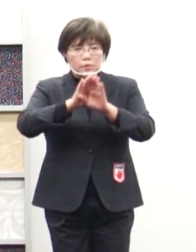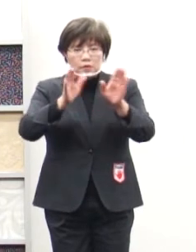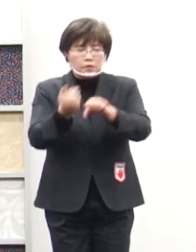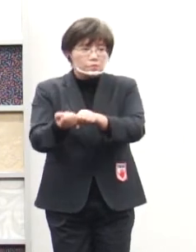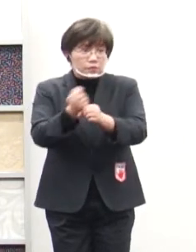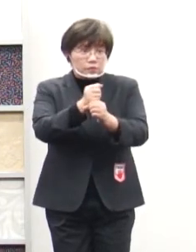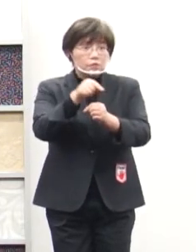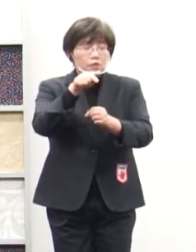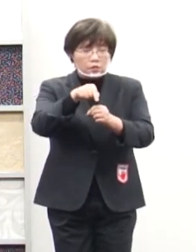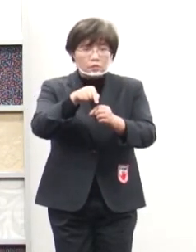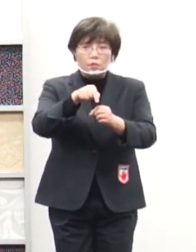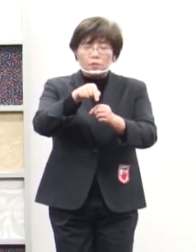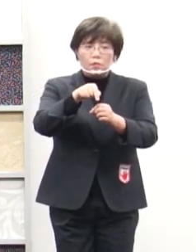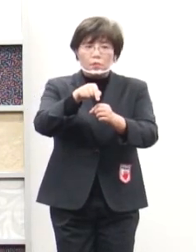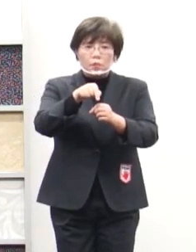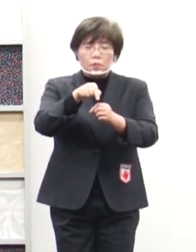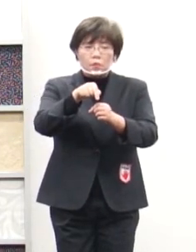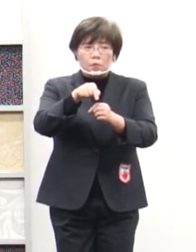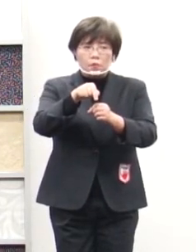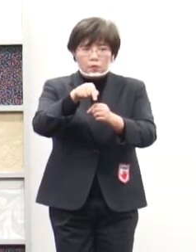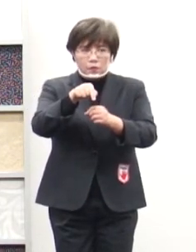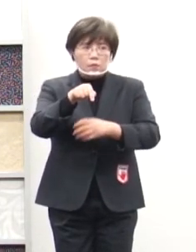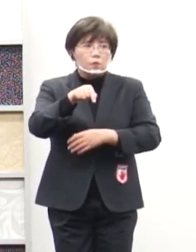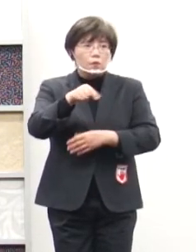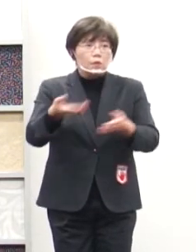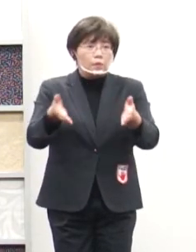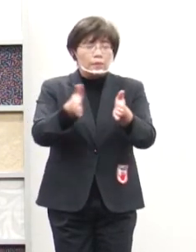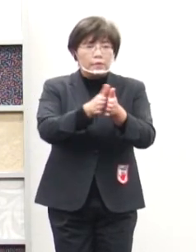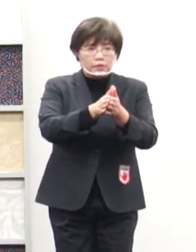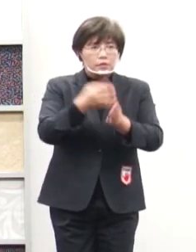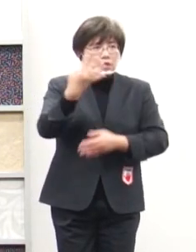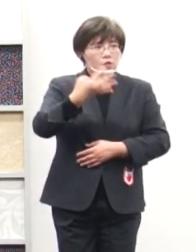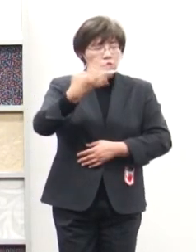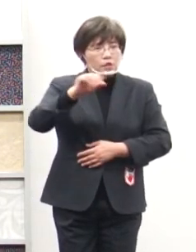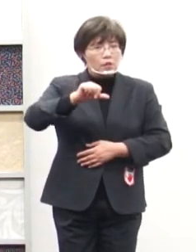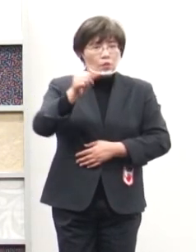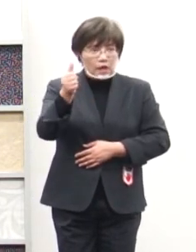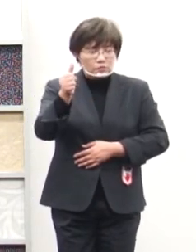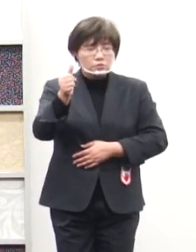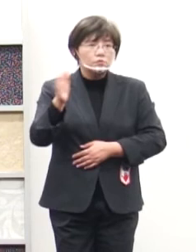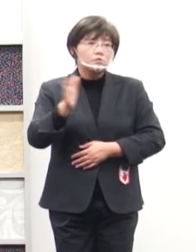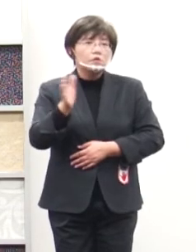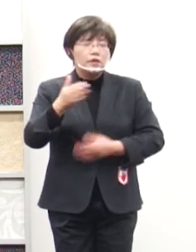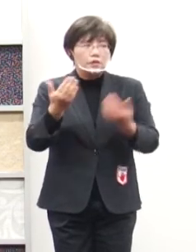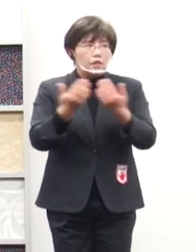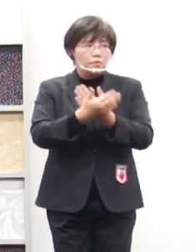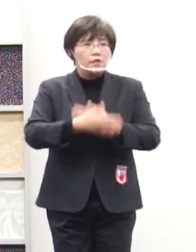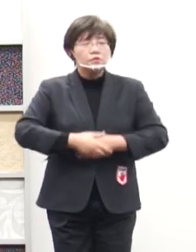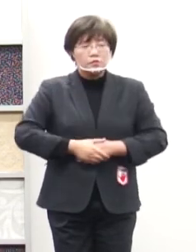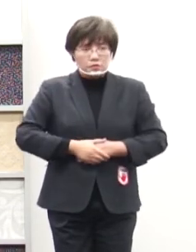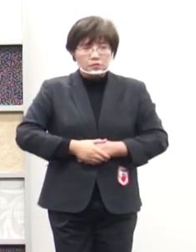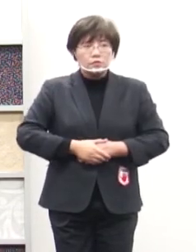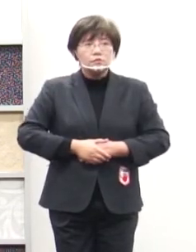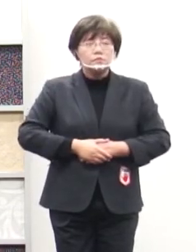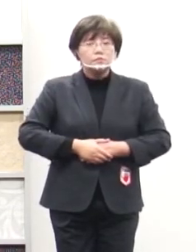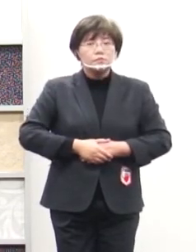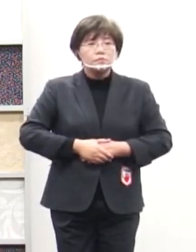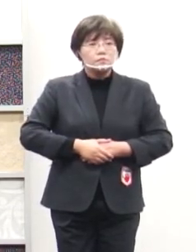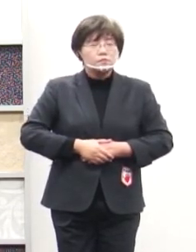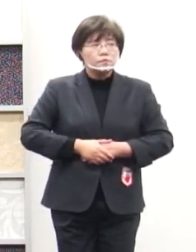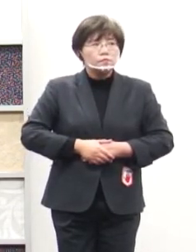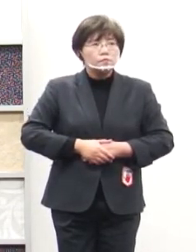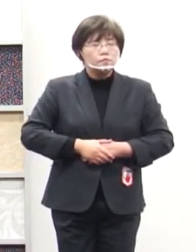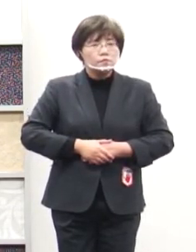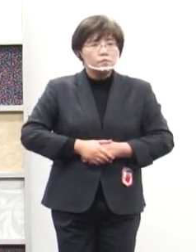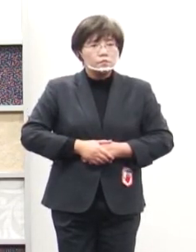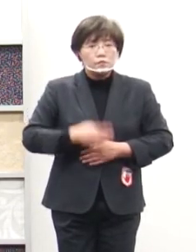ございます。 合わせると大体、4500前後、9割というところ です。経済センサスの数は28年